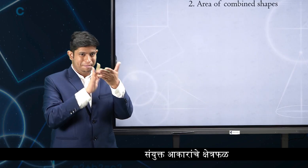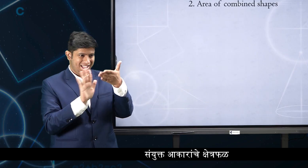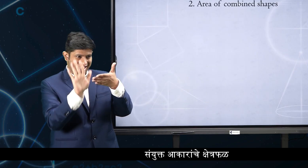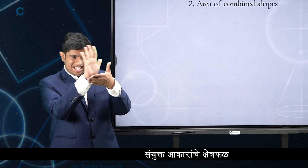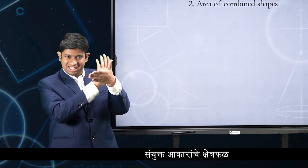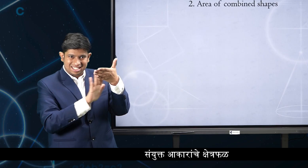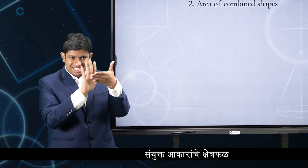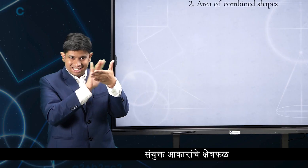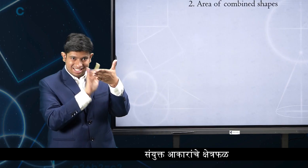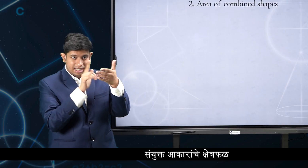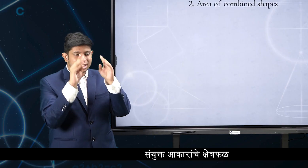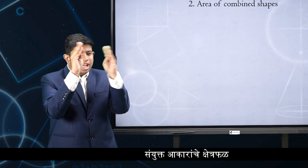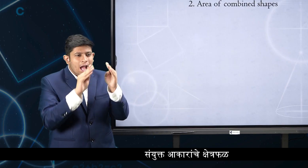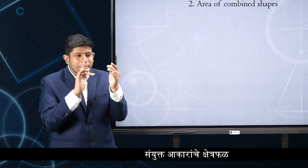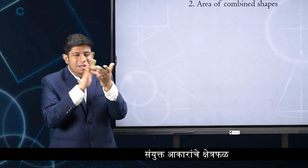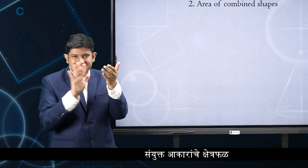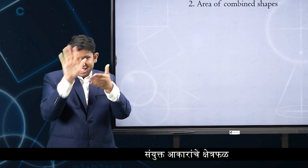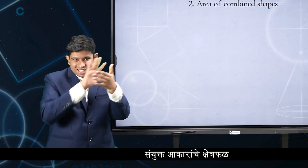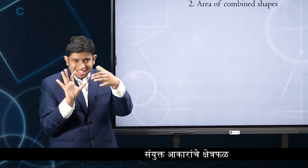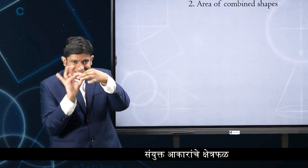दुसरा, संयुक्त आकारांचे क्षेत्रफळ.